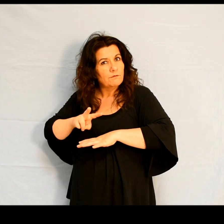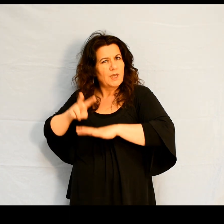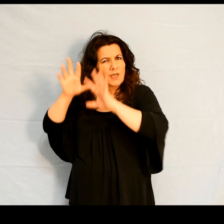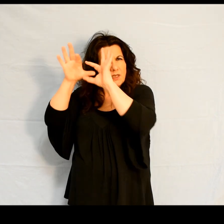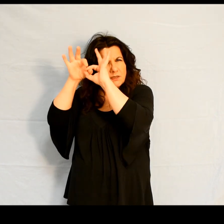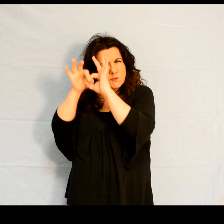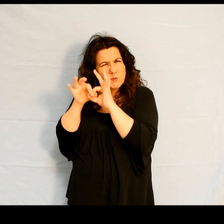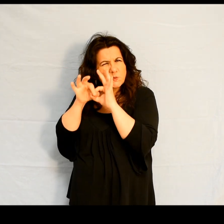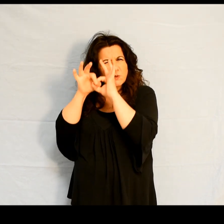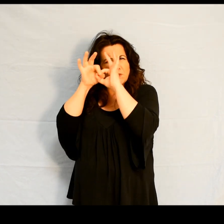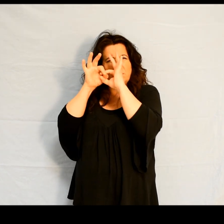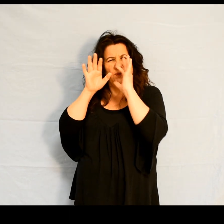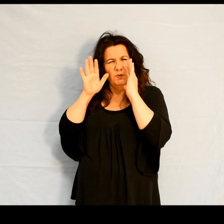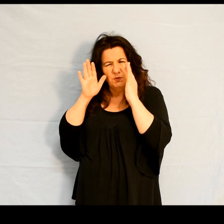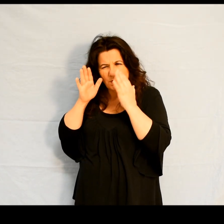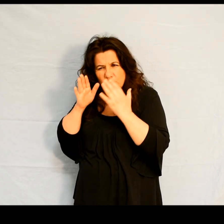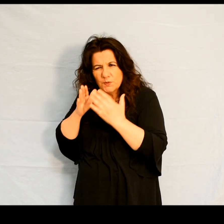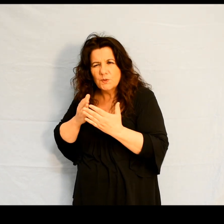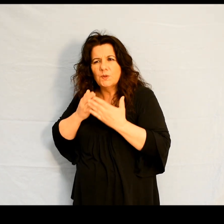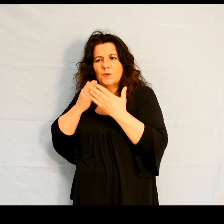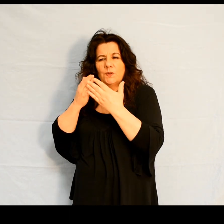les nations dans le ciel, sous le ciel.